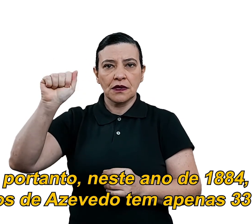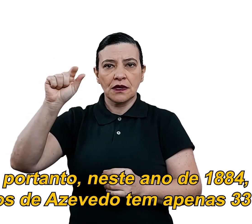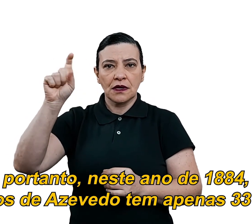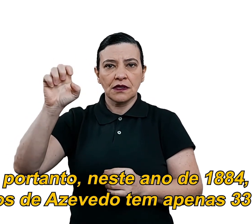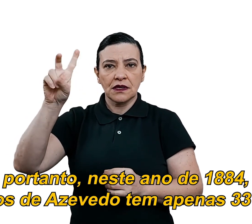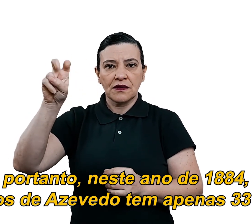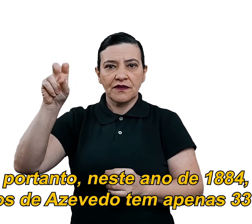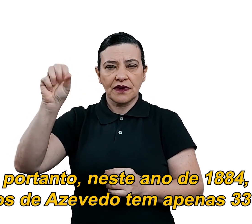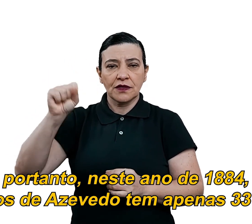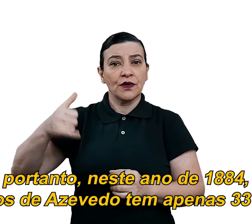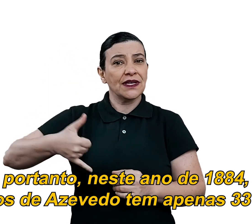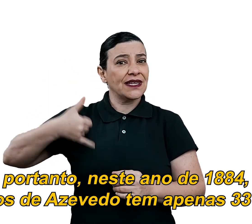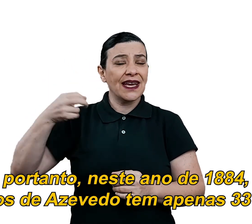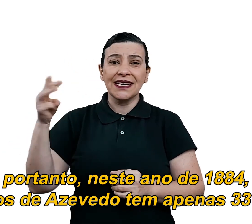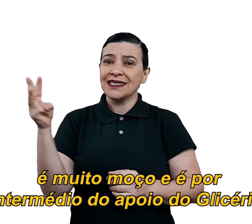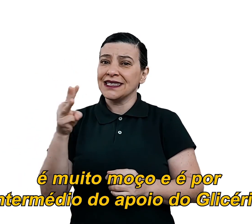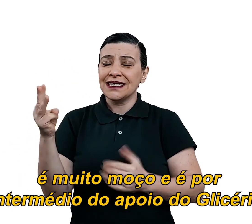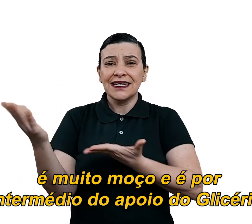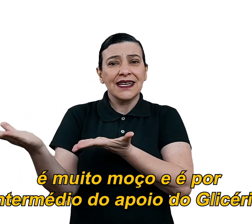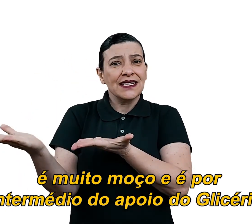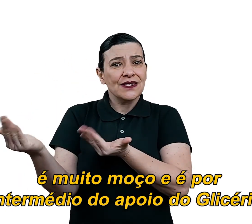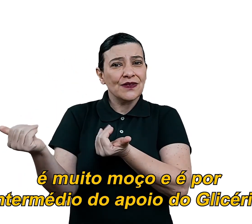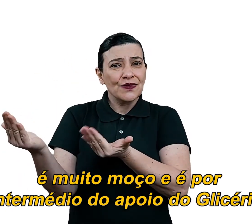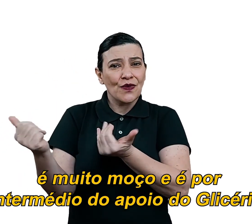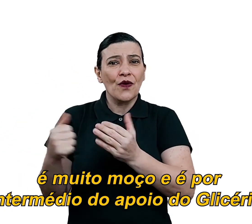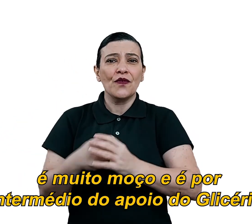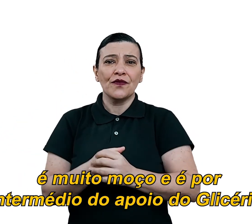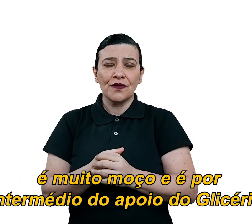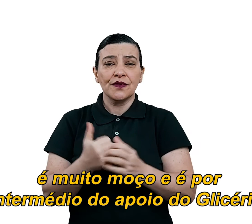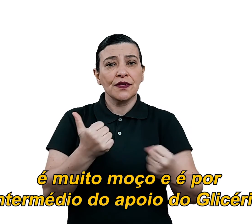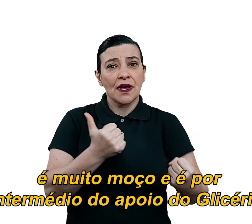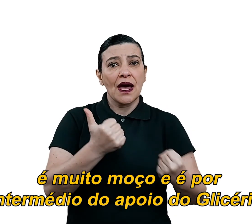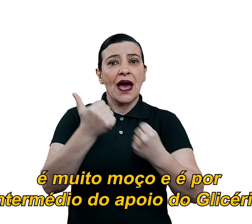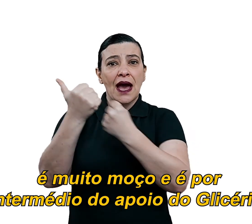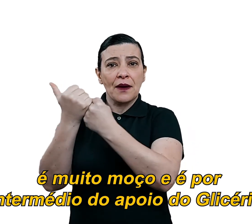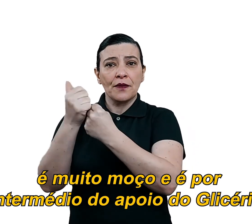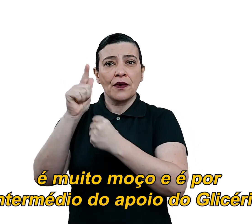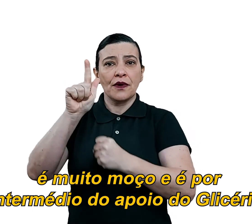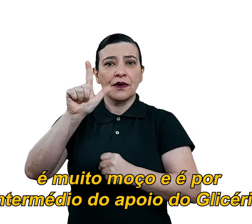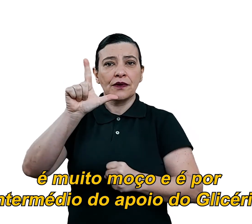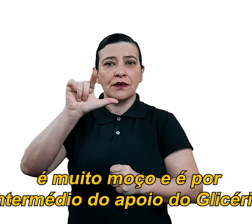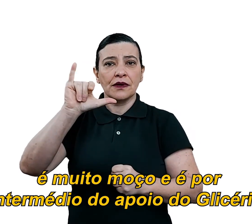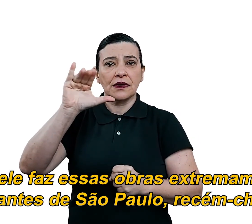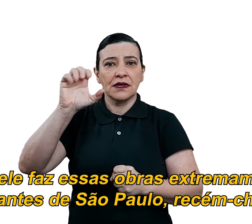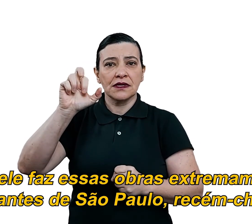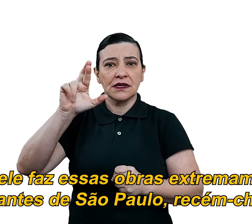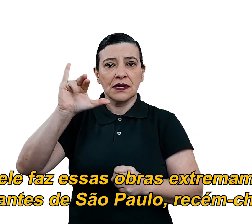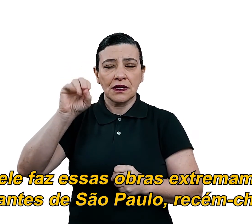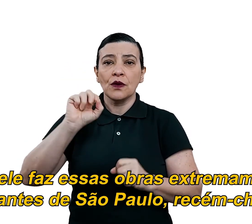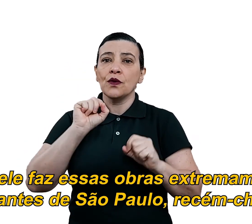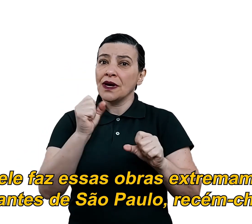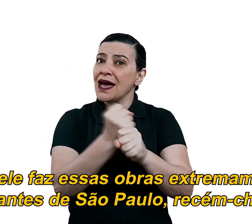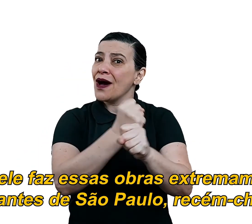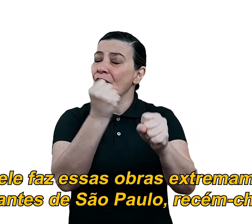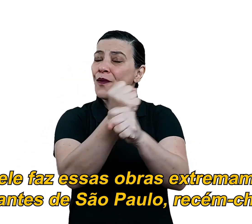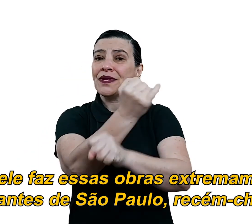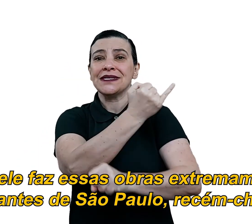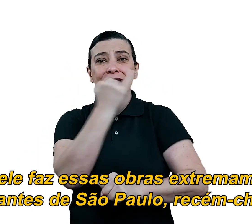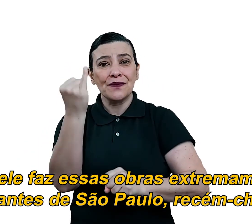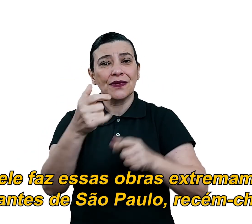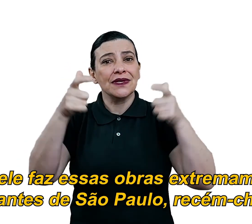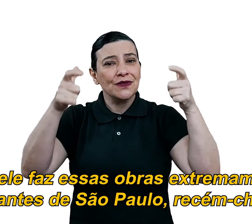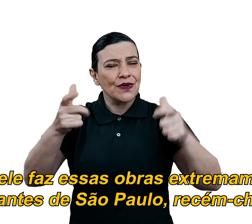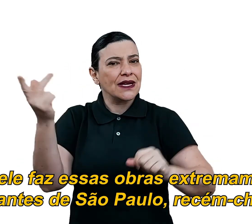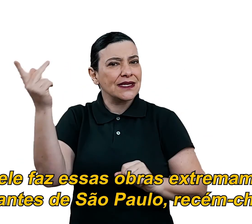tem apenas 33 anos, é muito moço. E é por intermédio do apoio do Glicério que ele faz essas obras